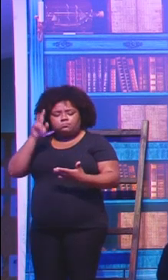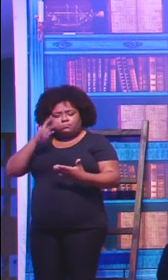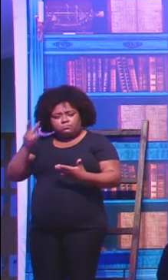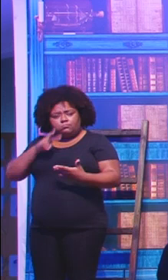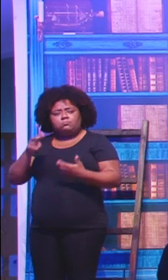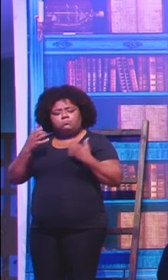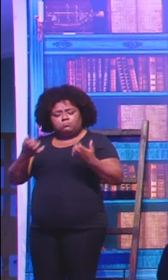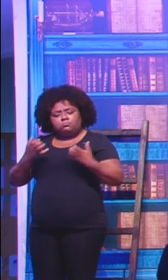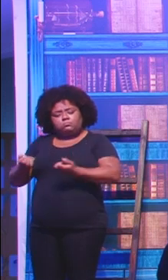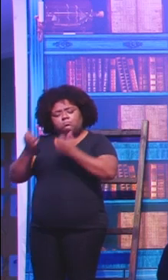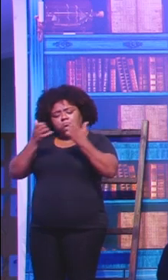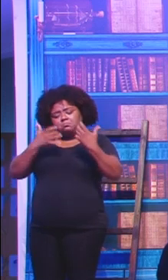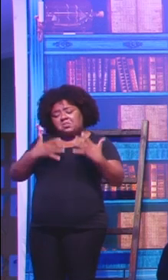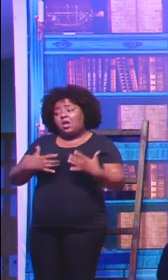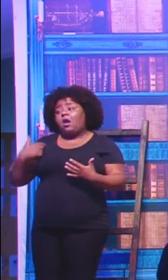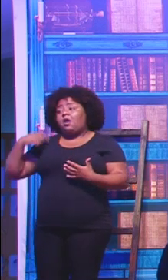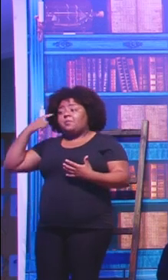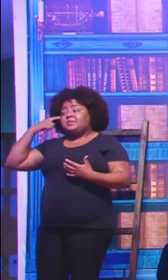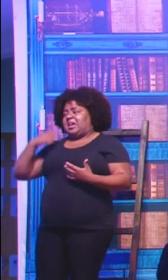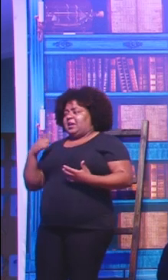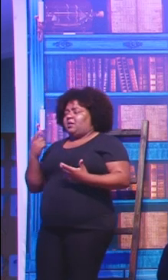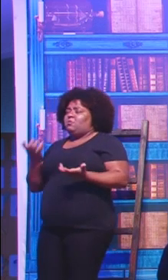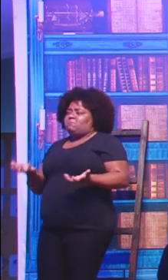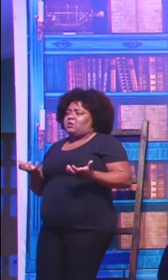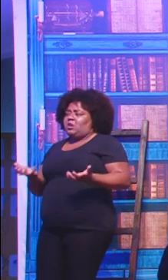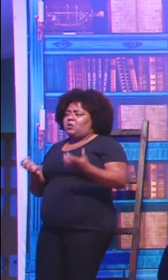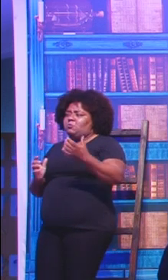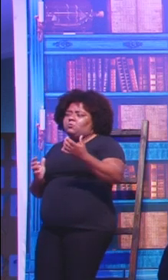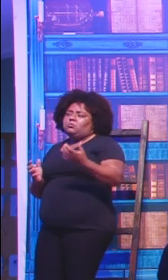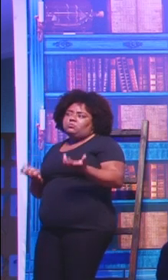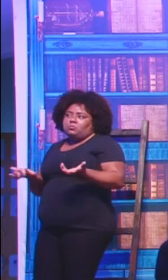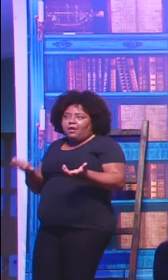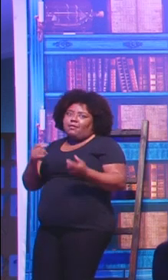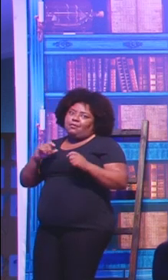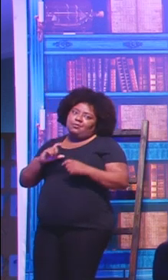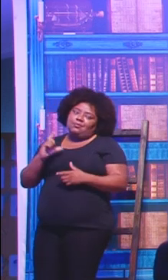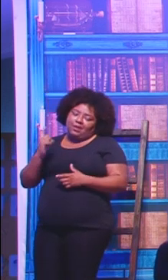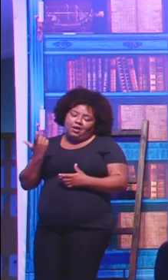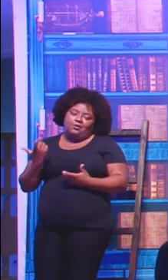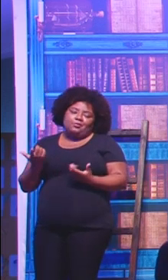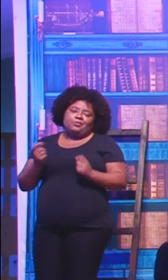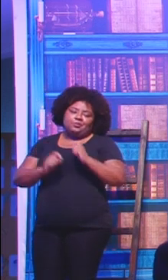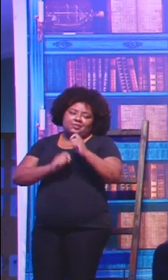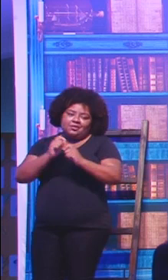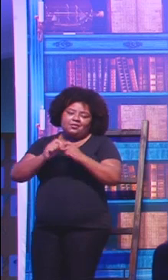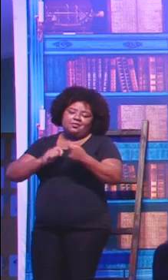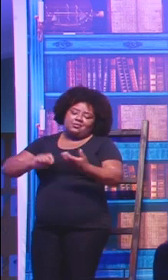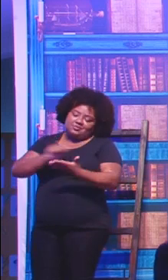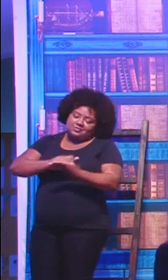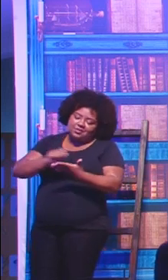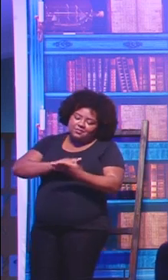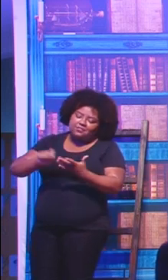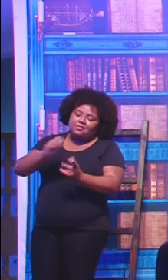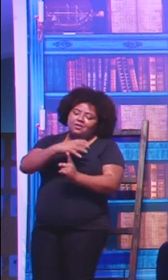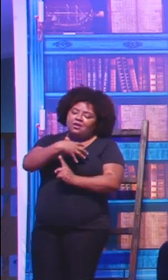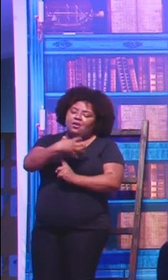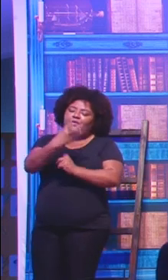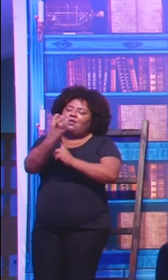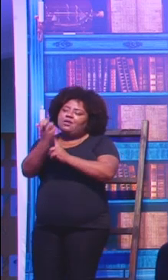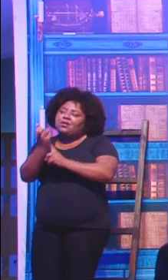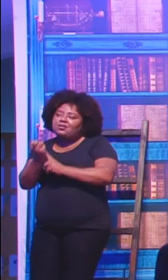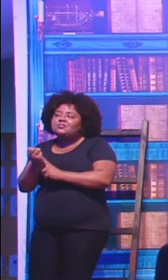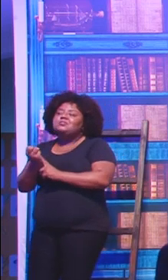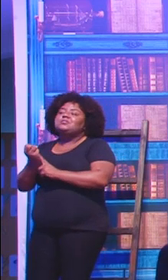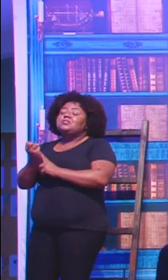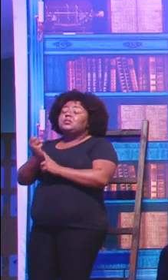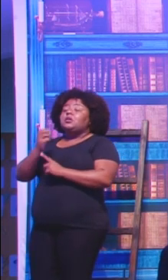nada disso eu pensei no começo. É claro que escrever é uma arte como toda outra, né? E o